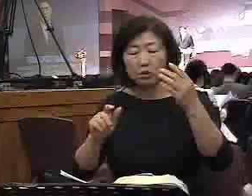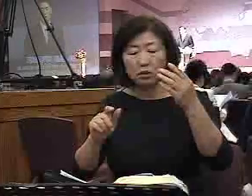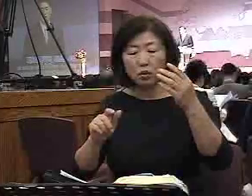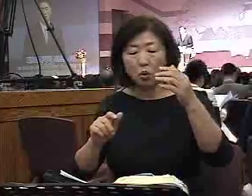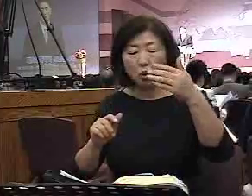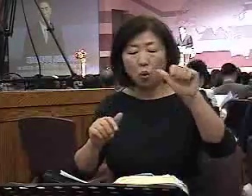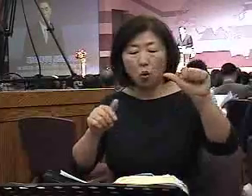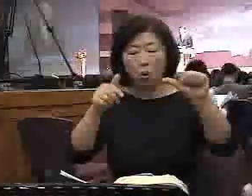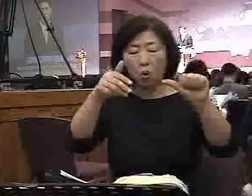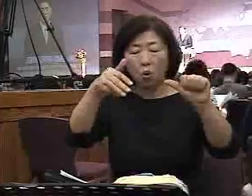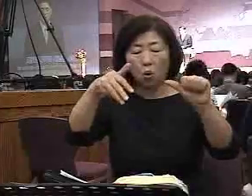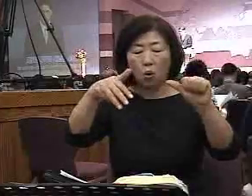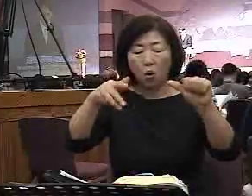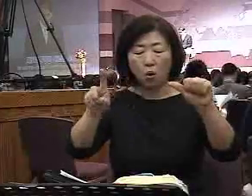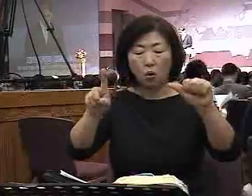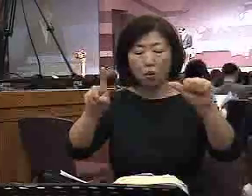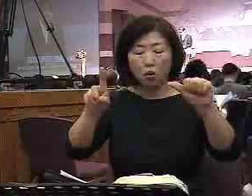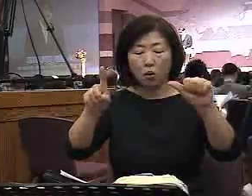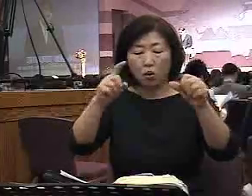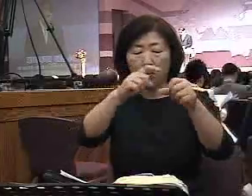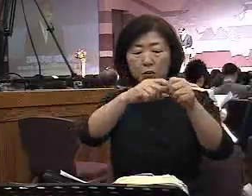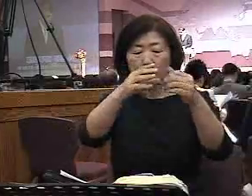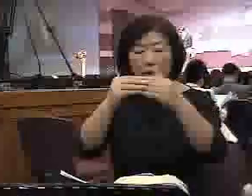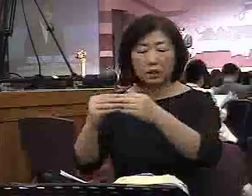시작이 됩니다. 오늘